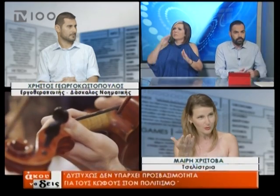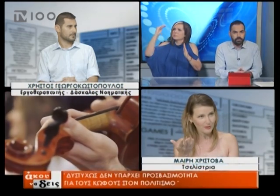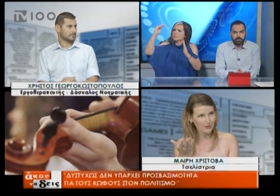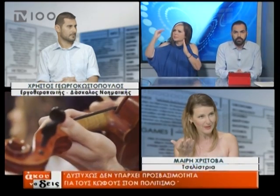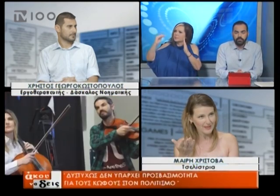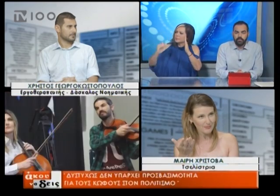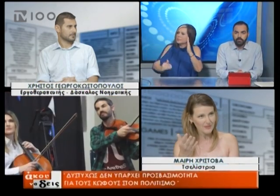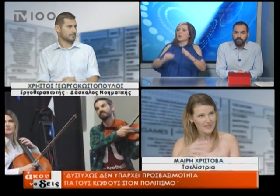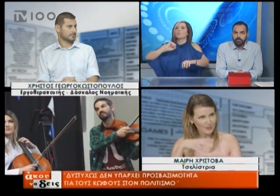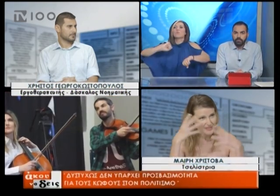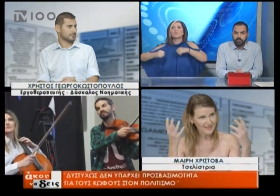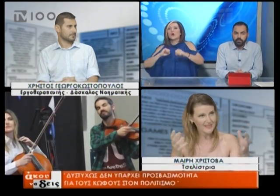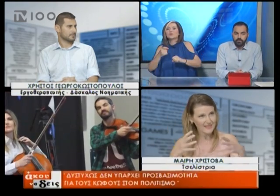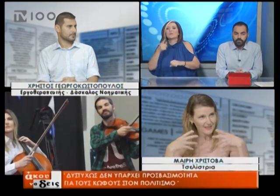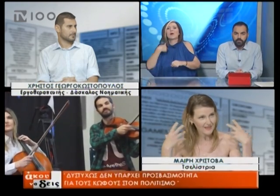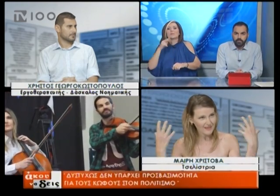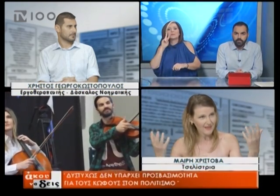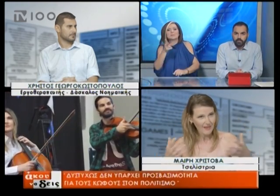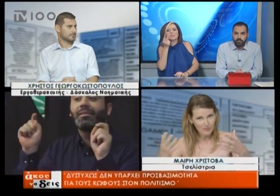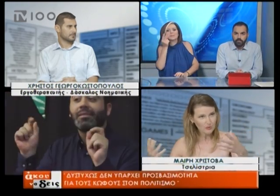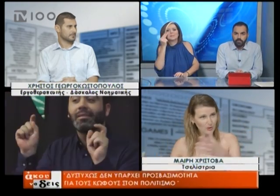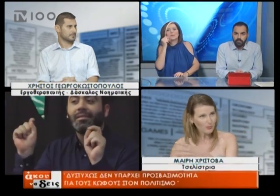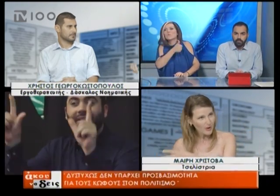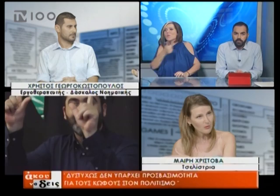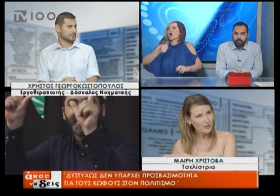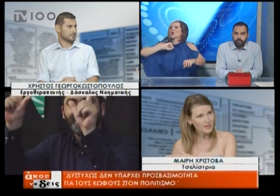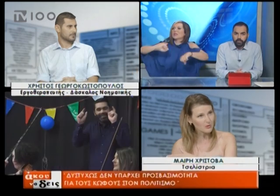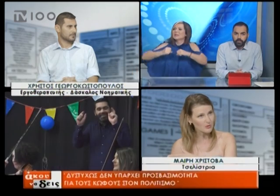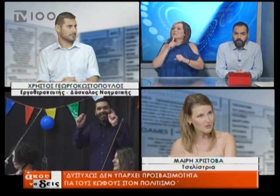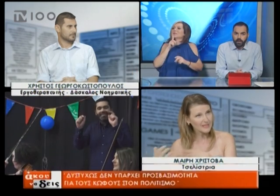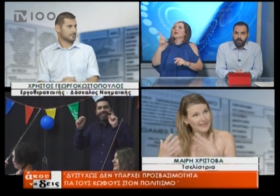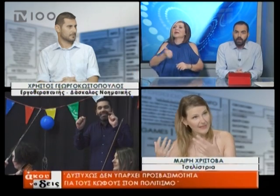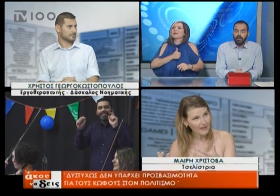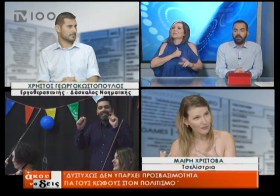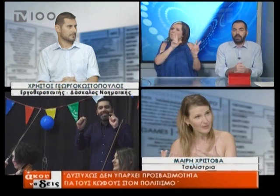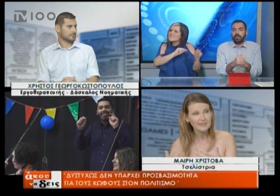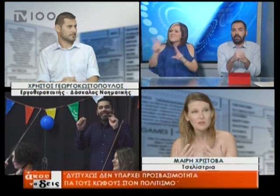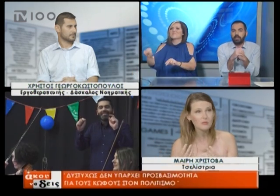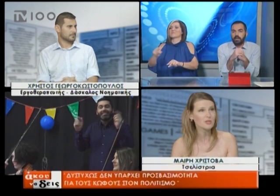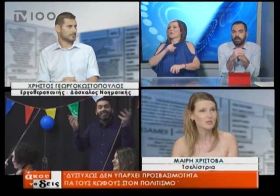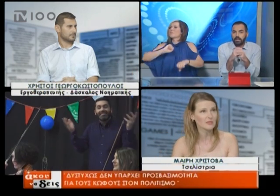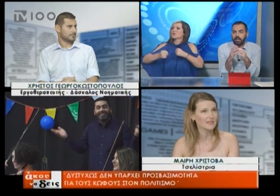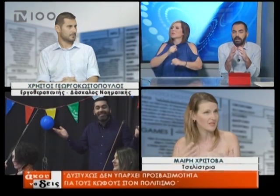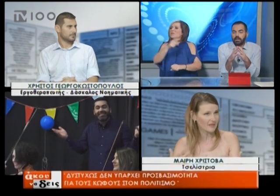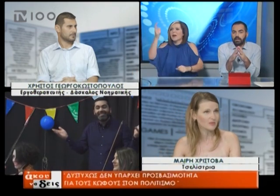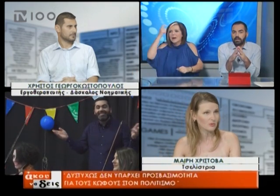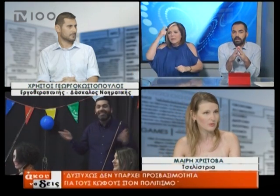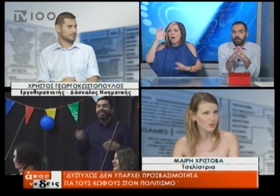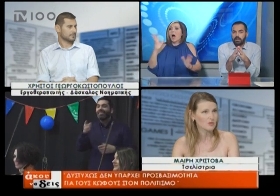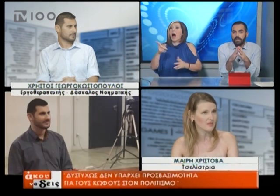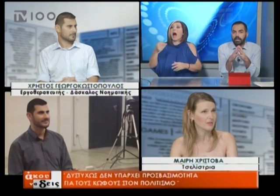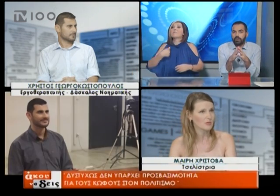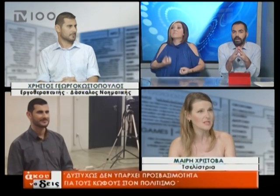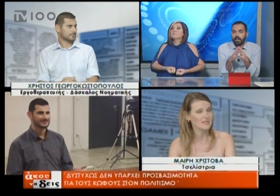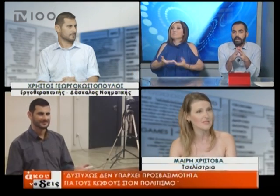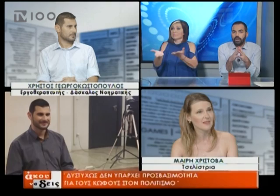ακούσουν το βίντεο κλιπ μέσα από τις κινήσεις και με τον τρόπο που άκουγε ο Χρήστος. Για να καταλάβουν. Γιατί αλλιώς δεν μπορείς να το καταλάβεις αν δεν το βιώσεις,